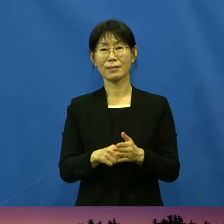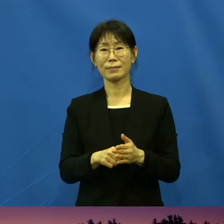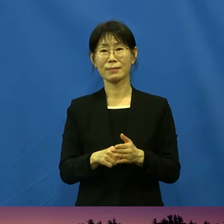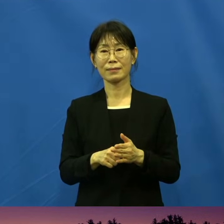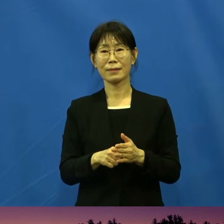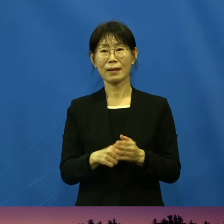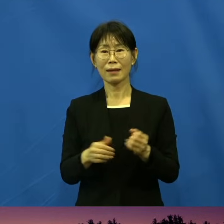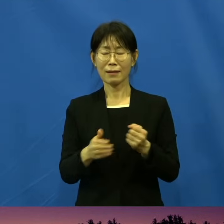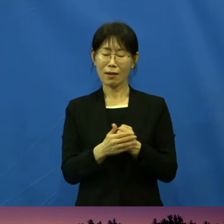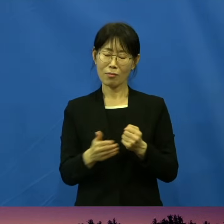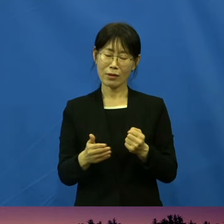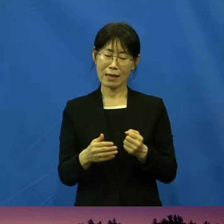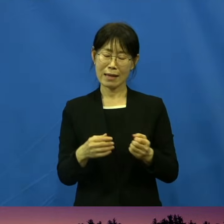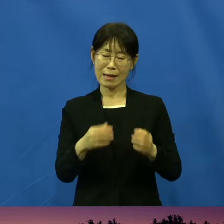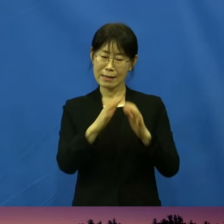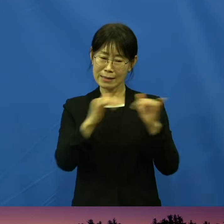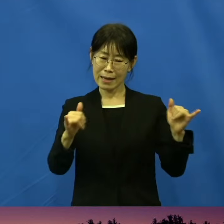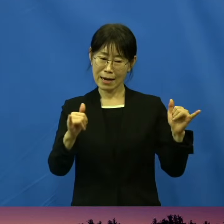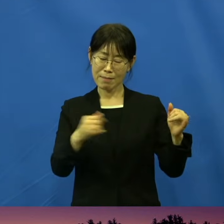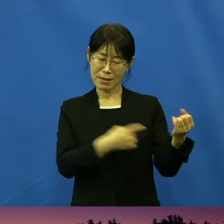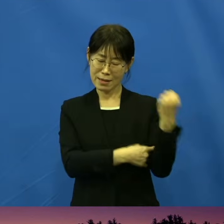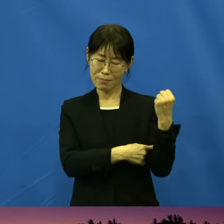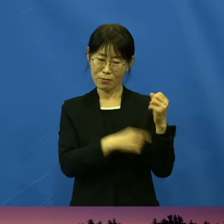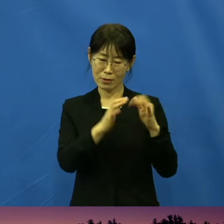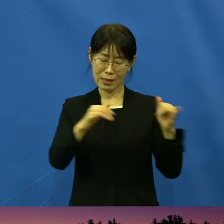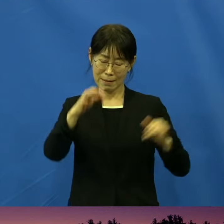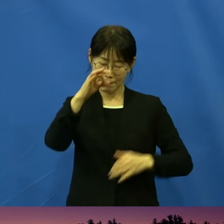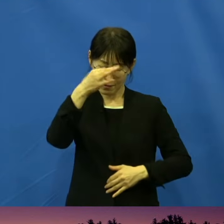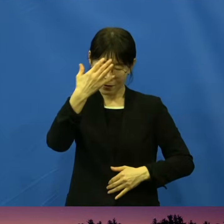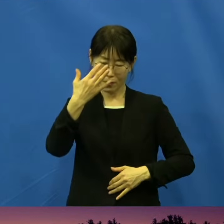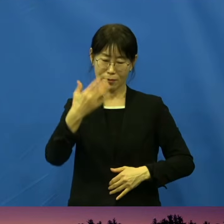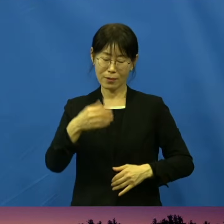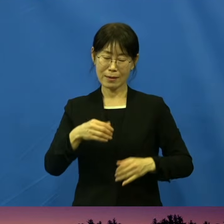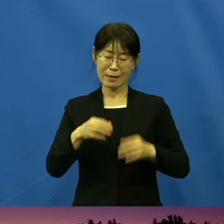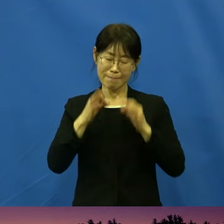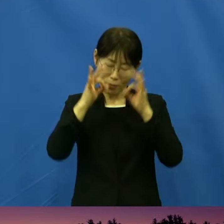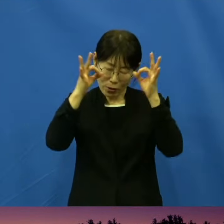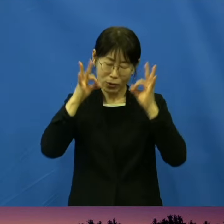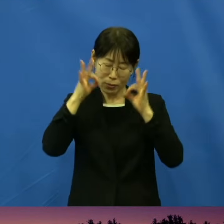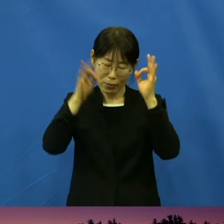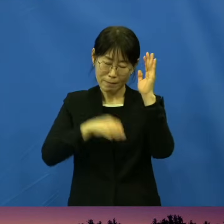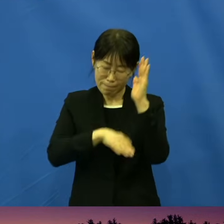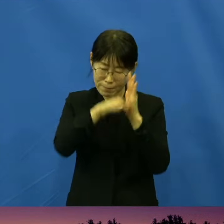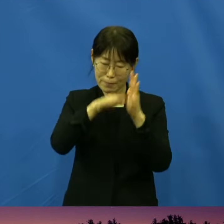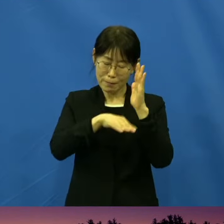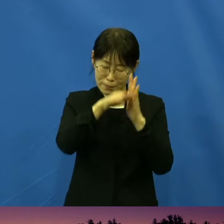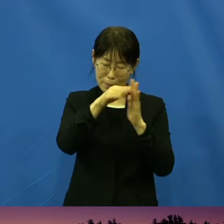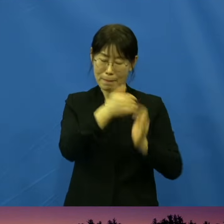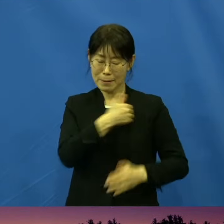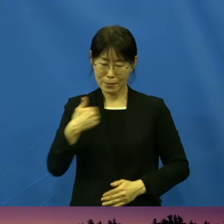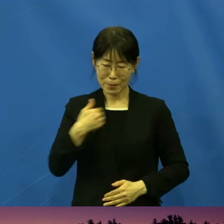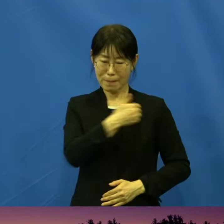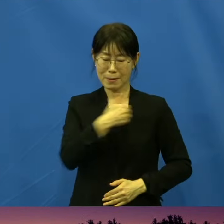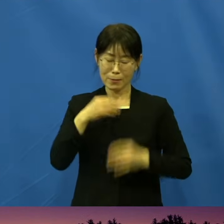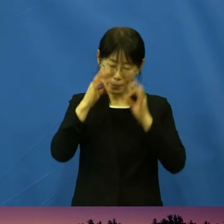그냥 채우려고 애를 일평생 세우는데도 안 채워지는 거예요. 채워지는 순간 더 비워지는 게.